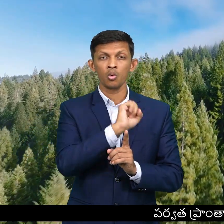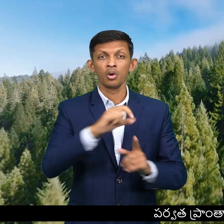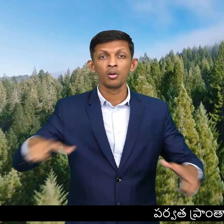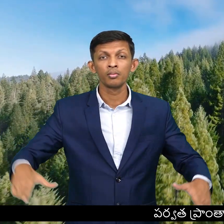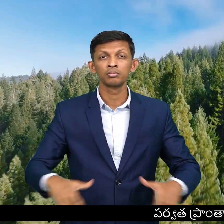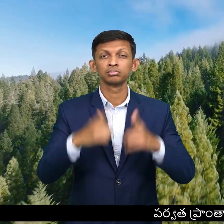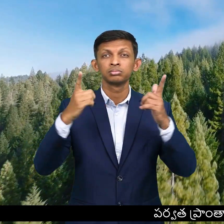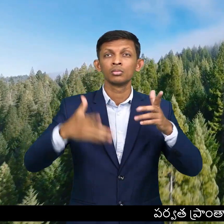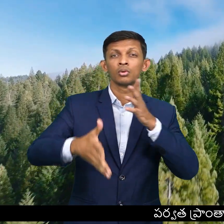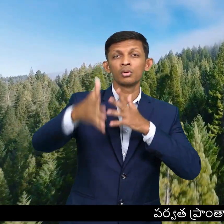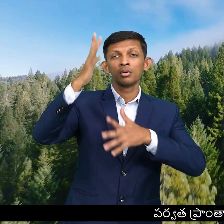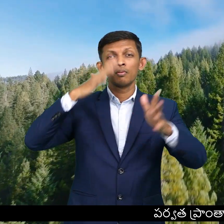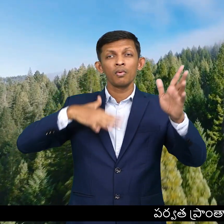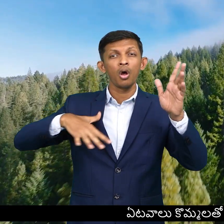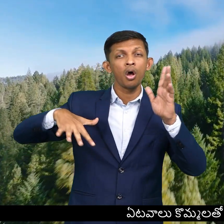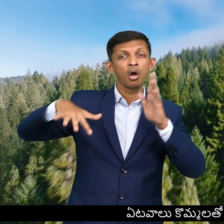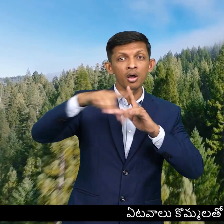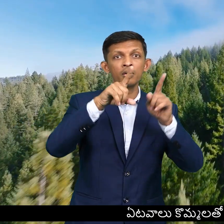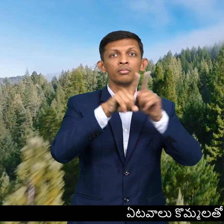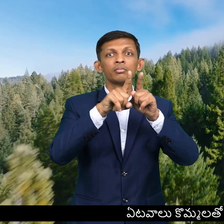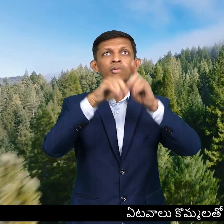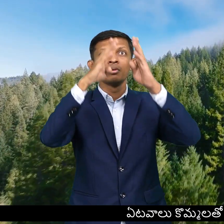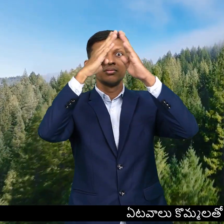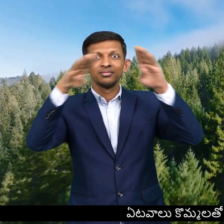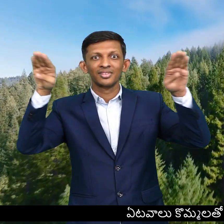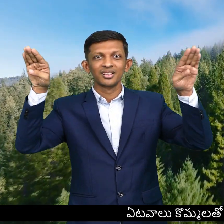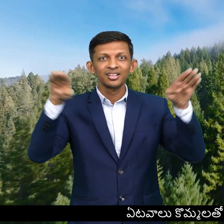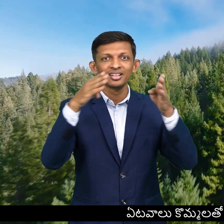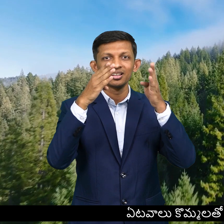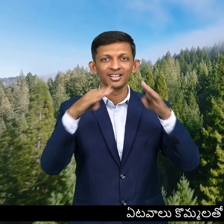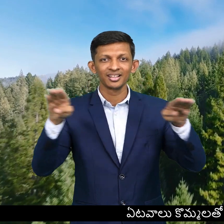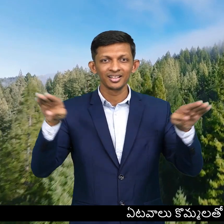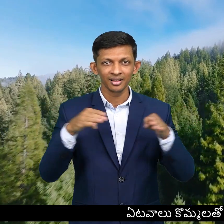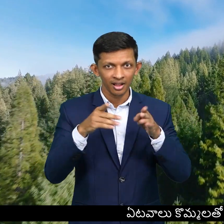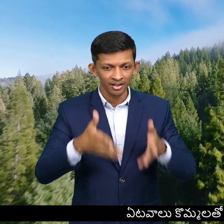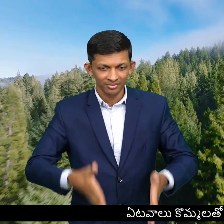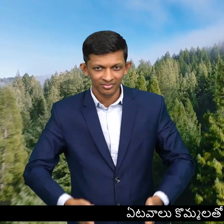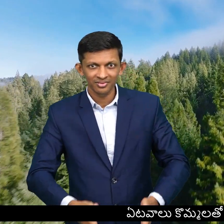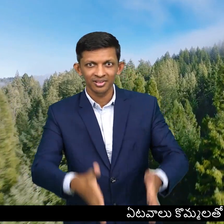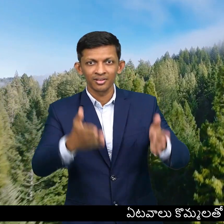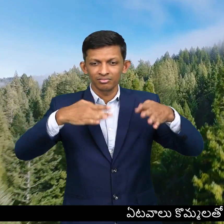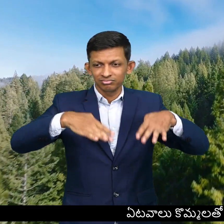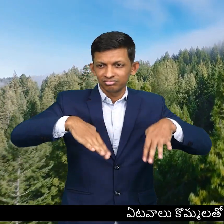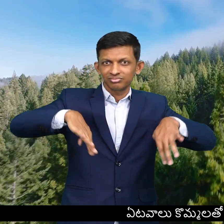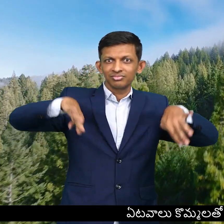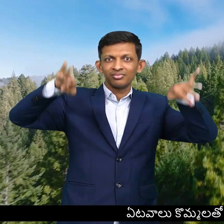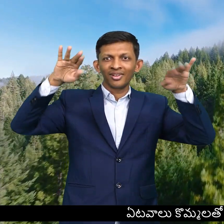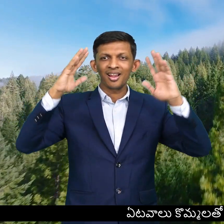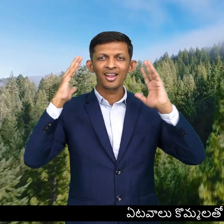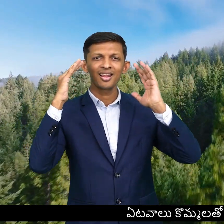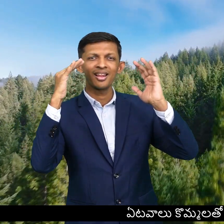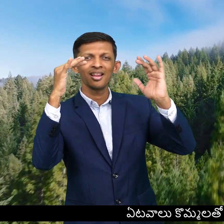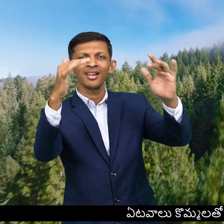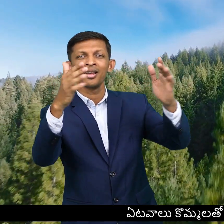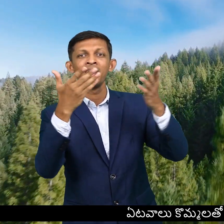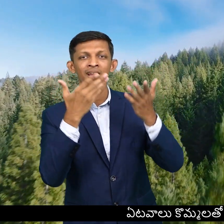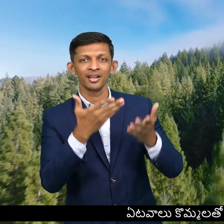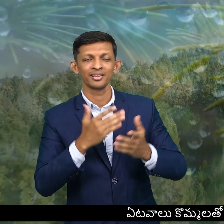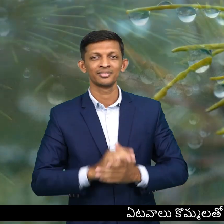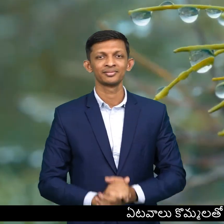ప్రాంతాల్లోని చెట్లు తరచుగా ఏటవాలు కొమ్మలతో శంకు ఆకారంలో ఉంటాయి.